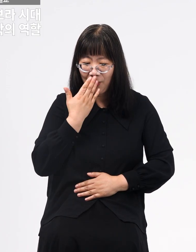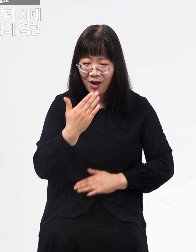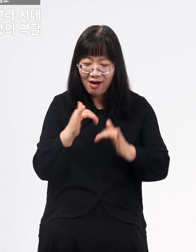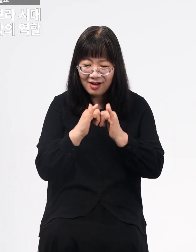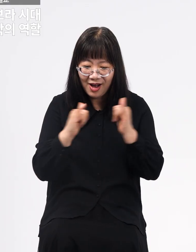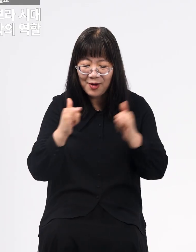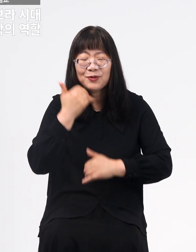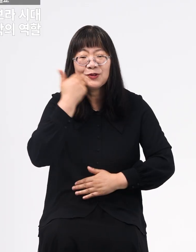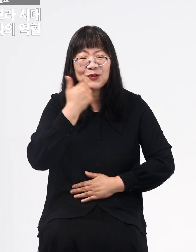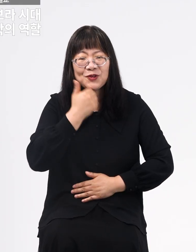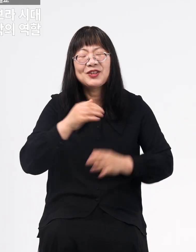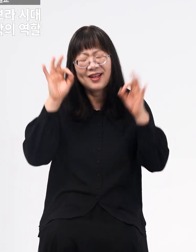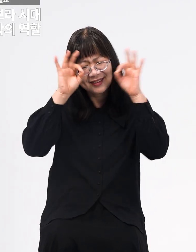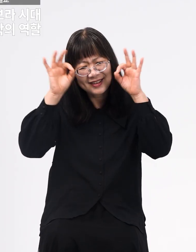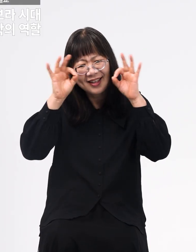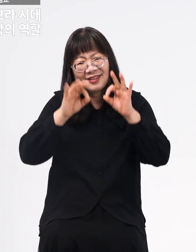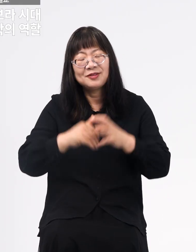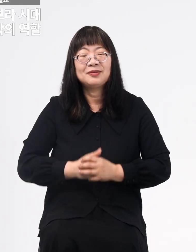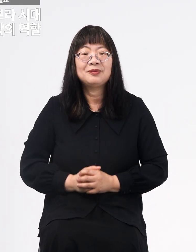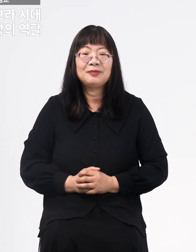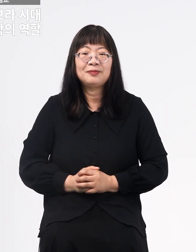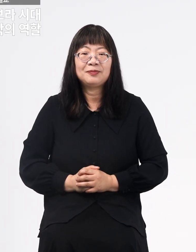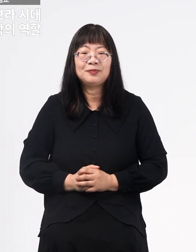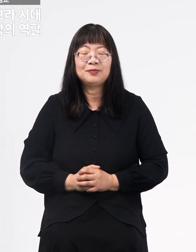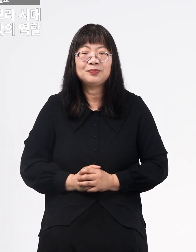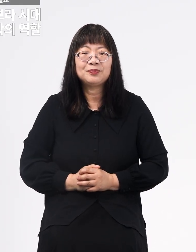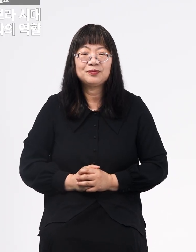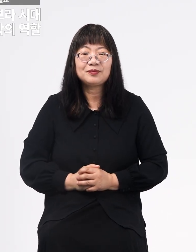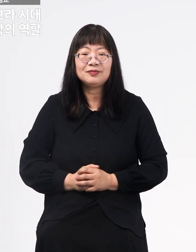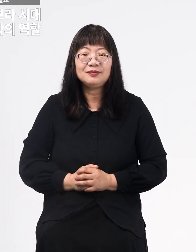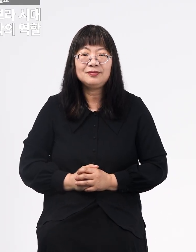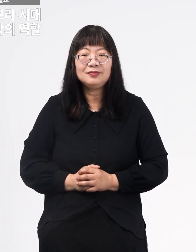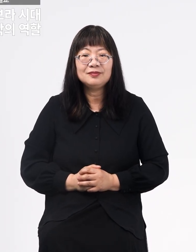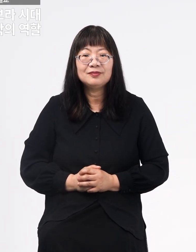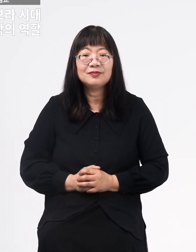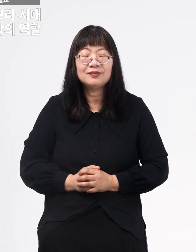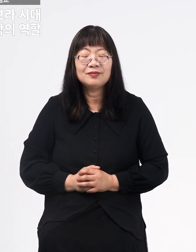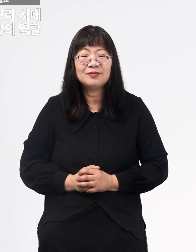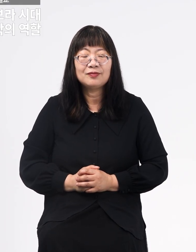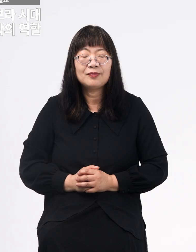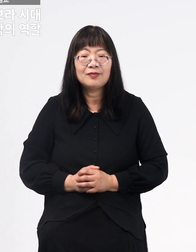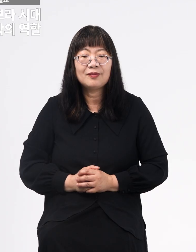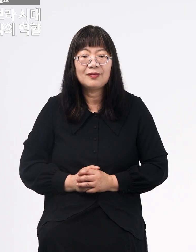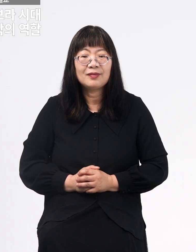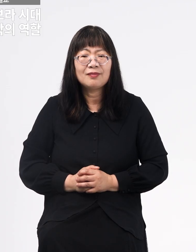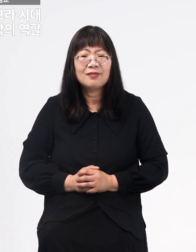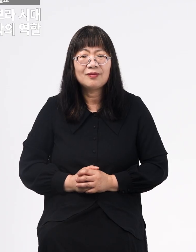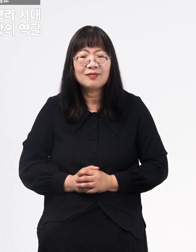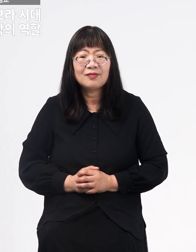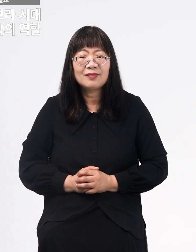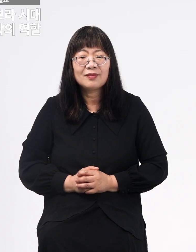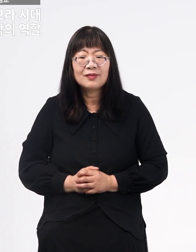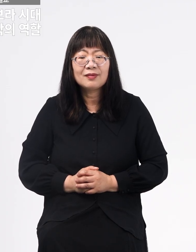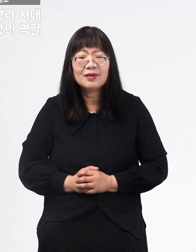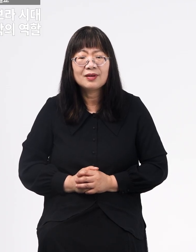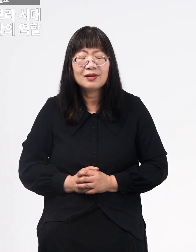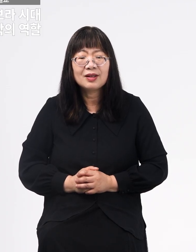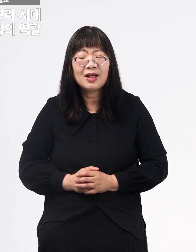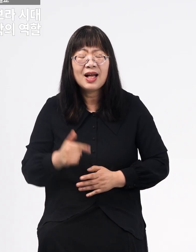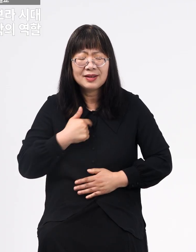사람이 어디 있는가를 찾는 거예요. 이게 아닌 길 같은데 내 배운 바로는,